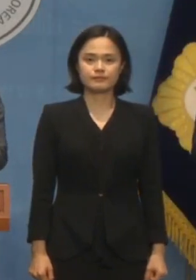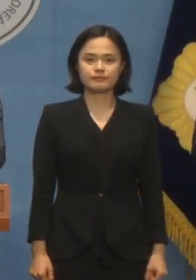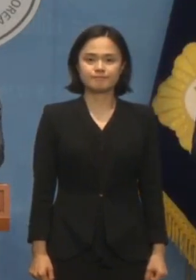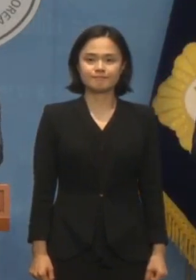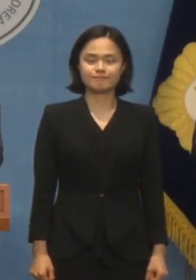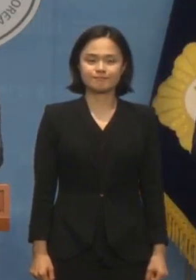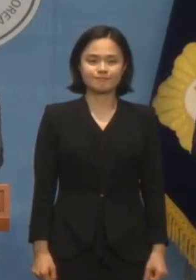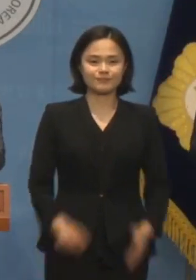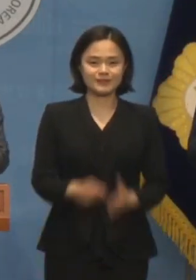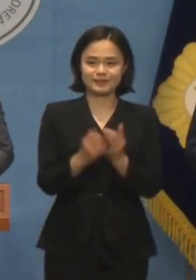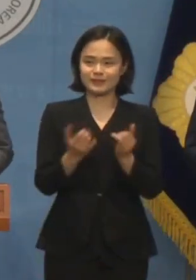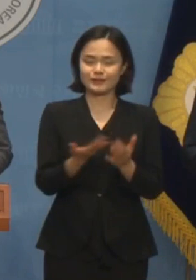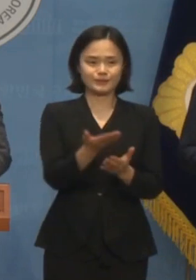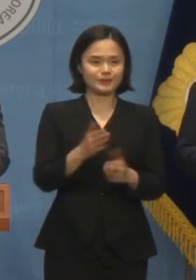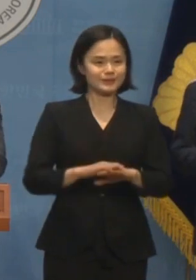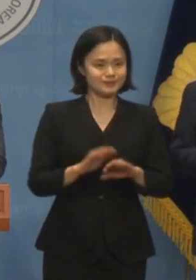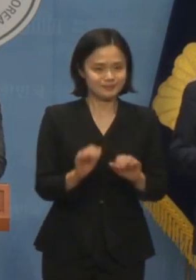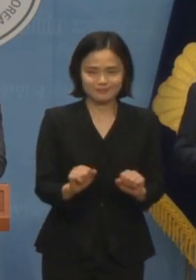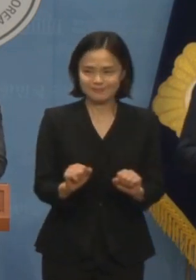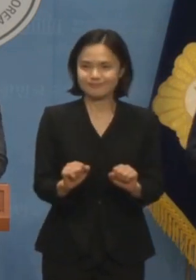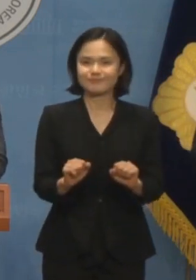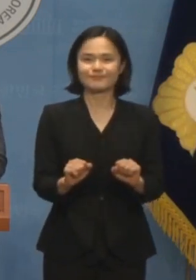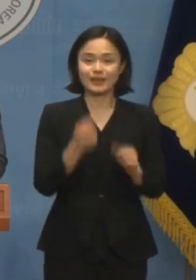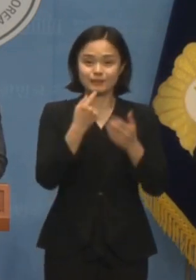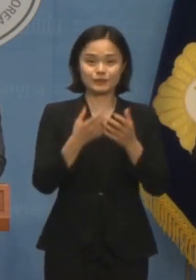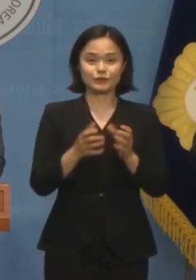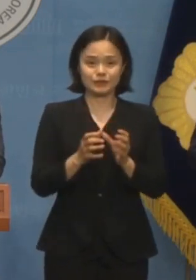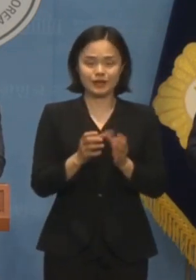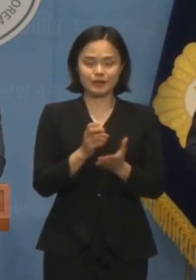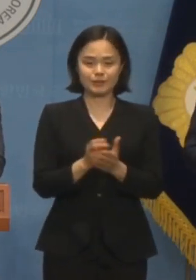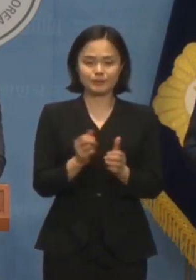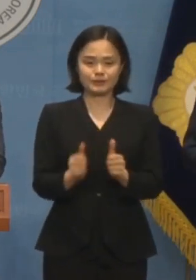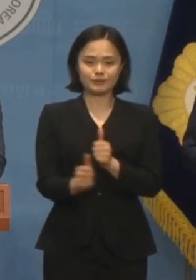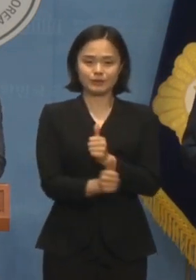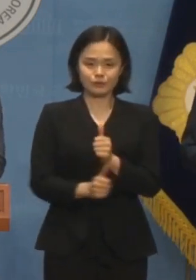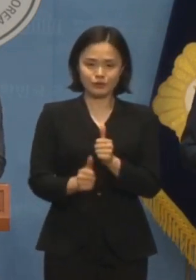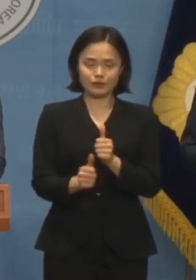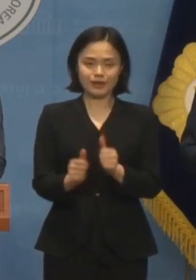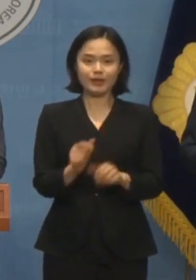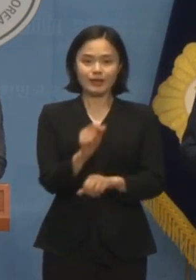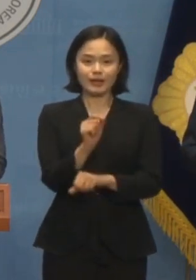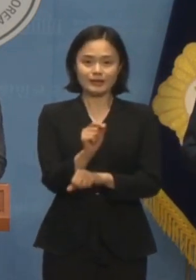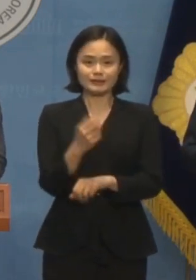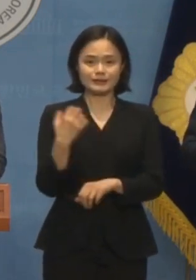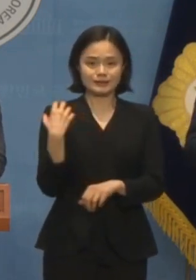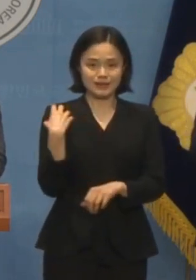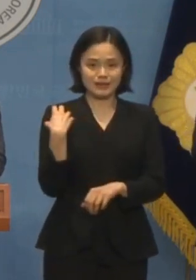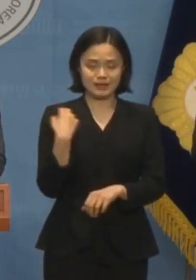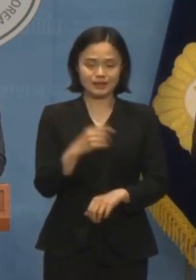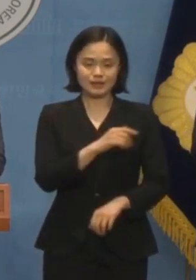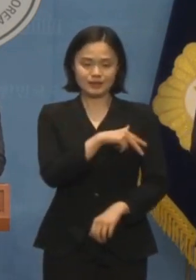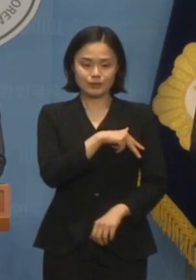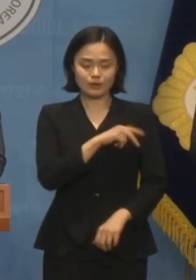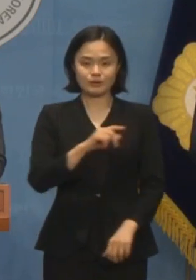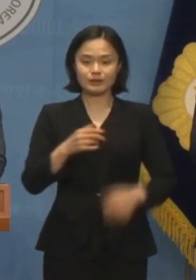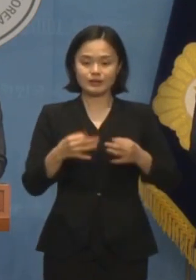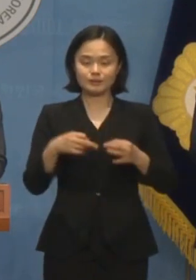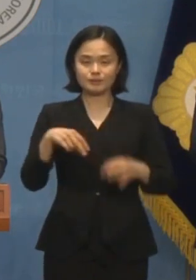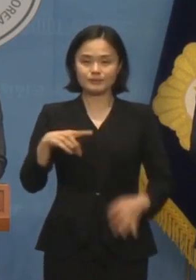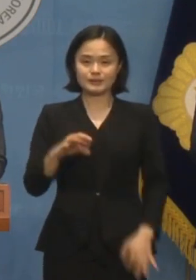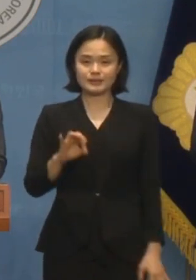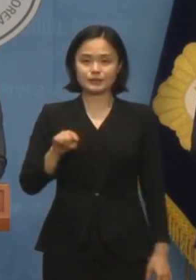네, 언론인 여러분 안녕하십니까? 더불어민주당 법사위 간사 김승원 의원입니다. 오늘